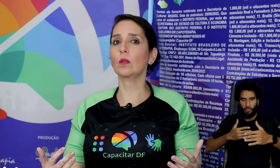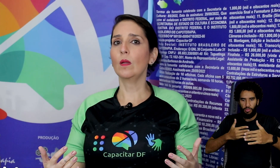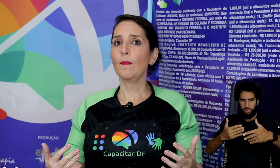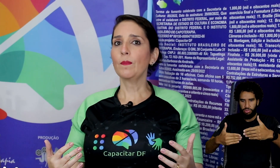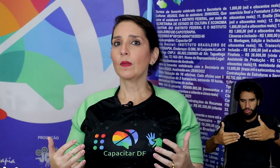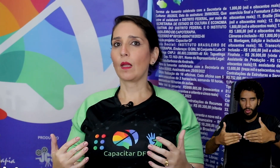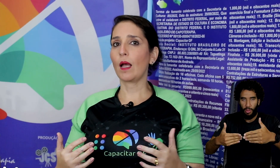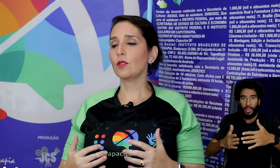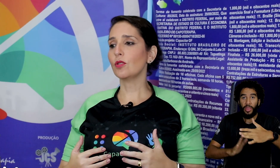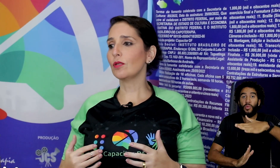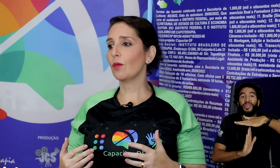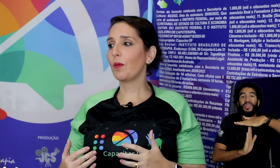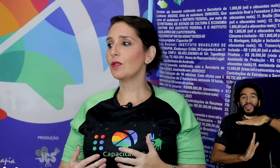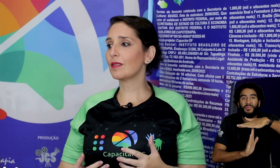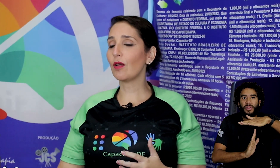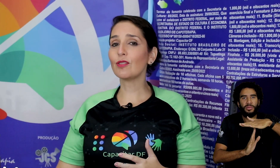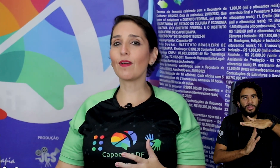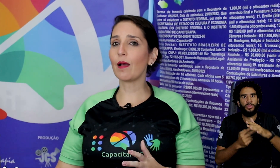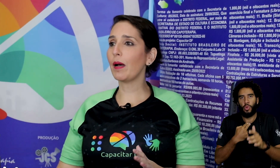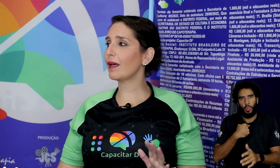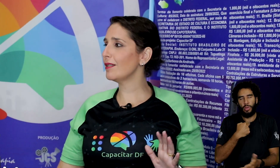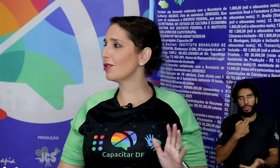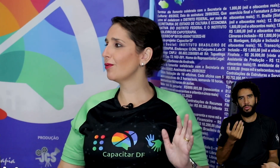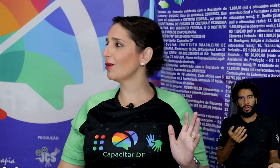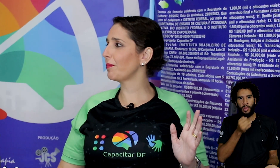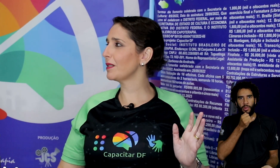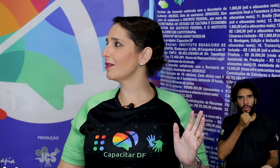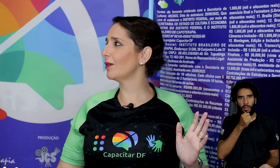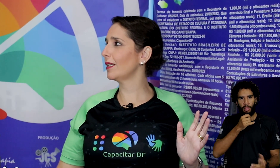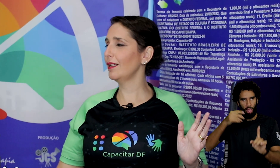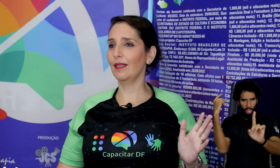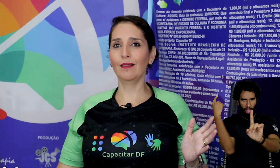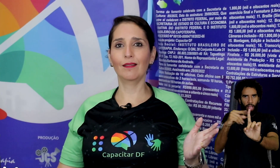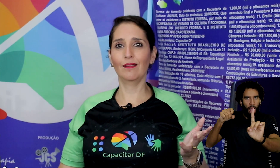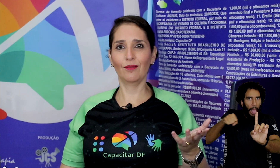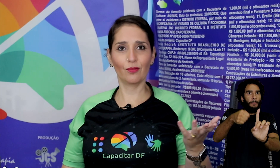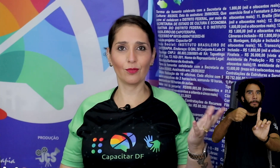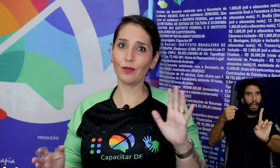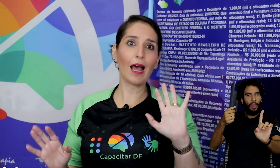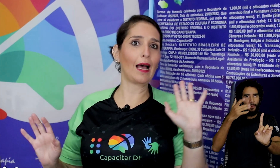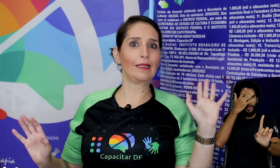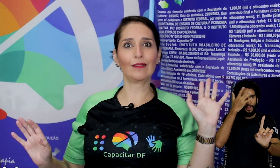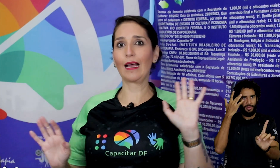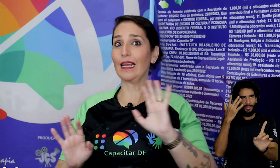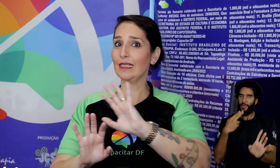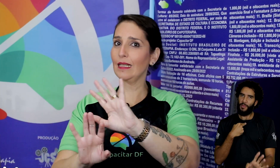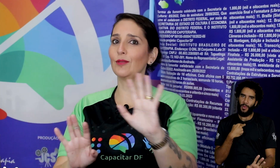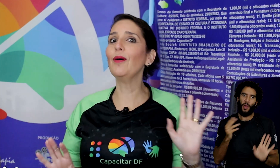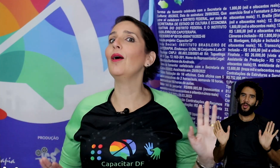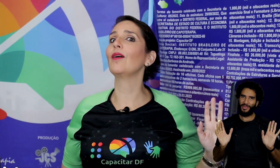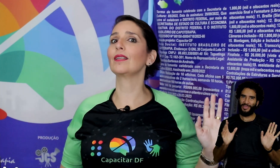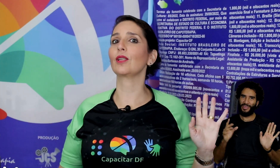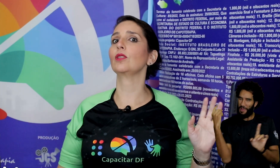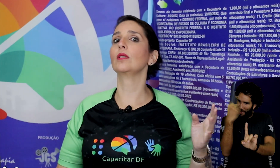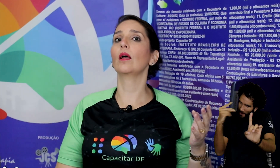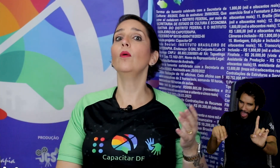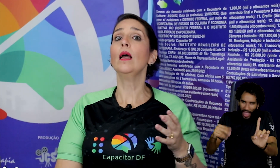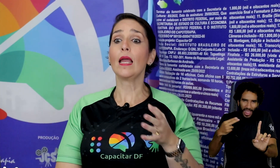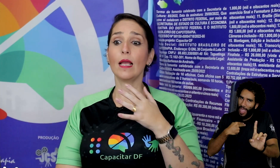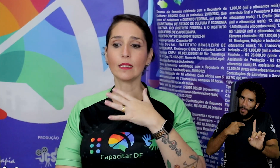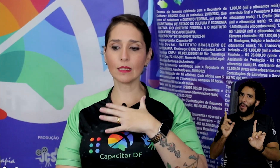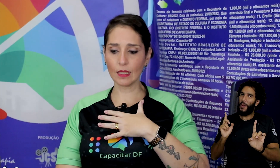outro. Tá? A gente não pode, senão a gente vai acabar agredindo outra pessoa, né? Não dá, agressão não rola, gente.